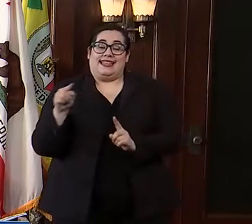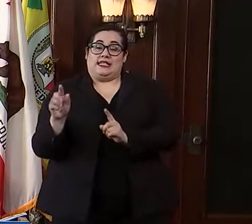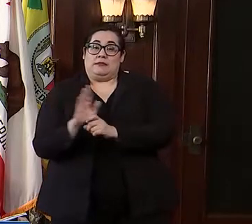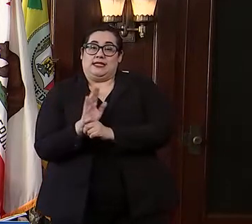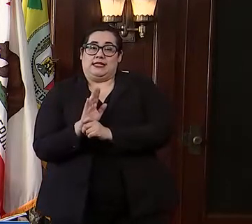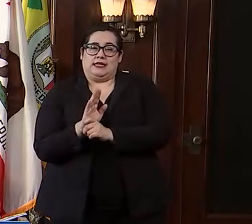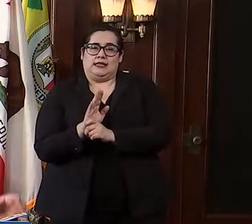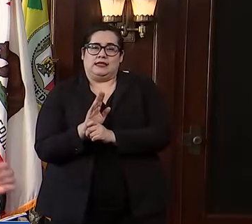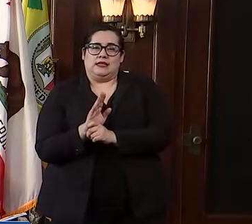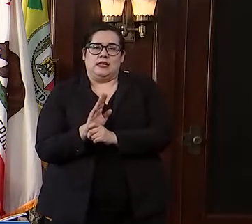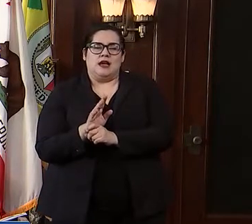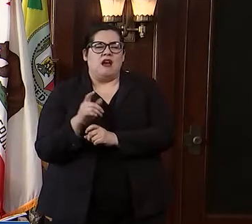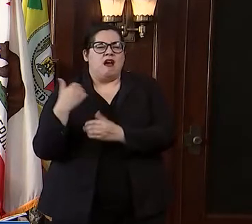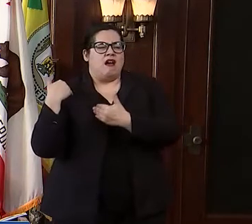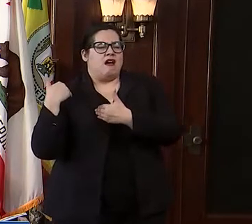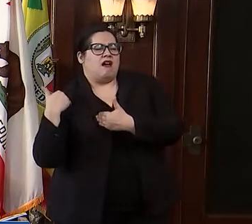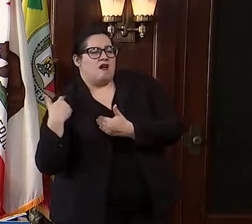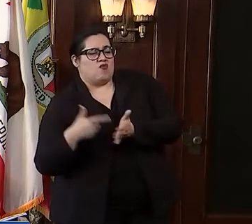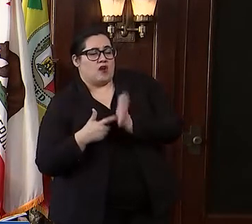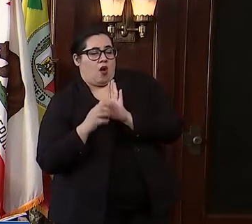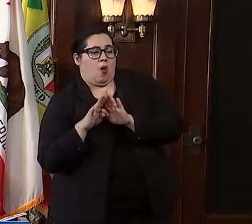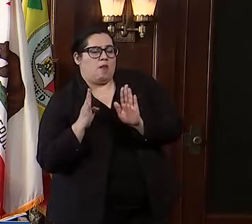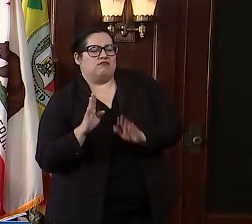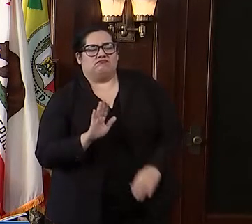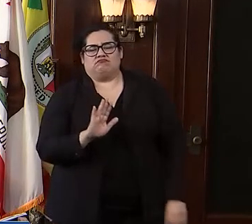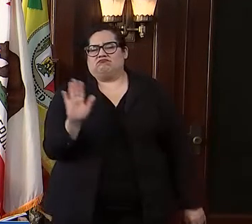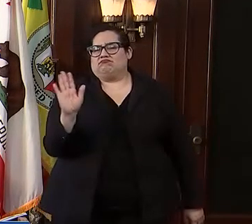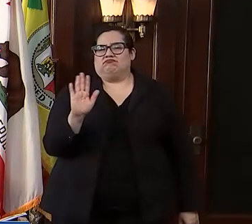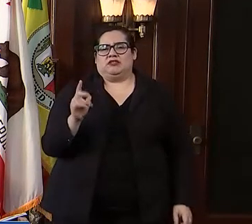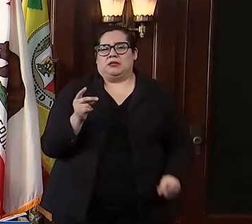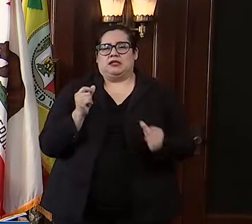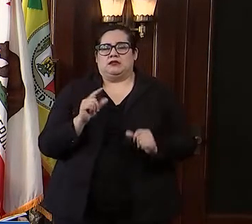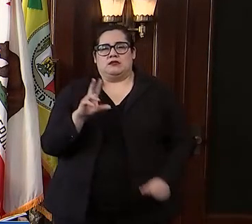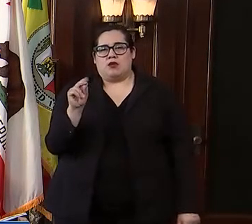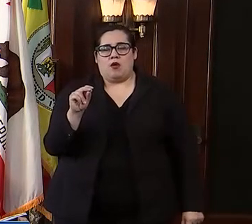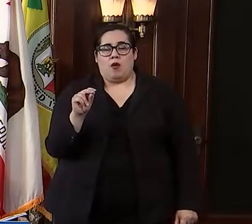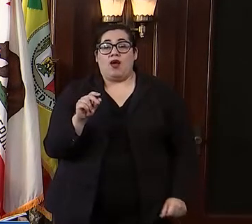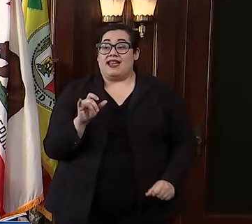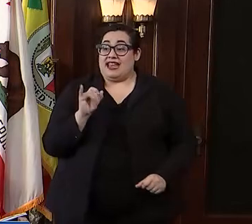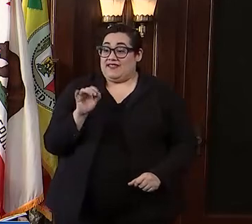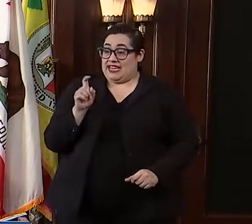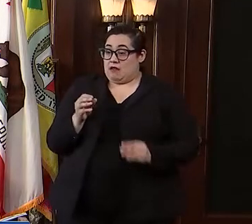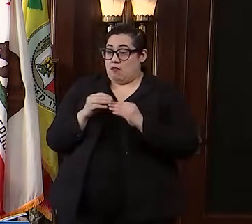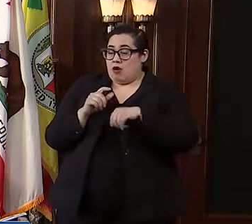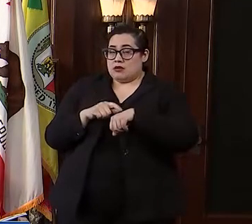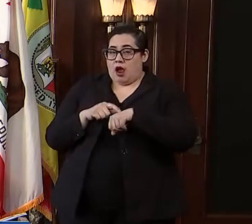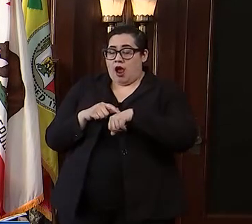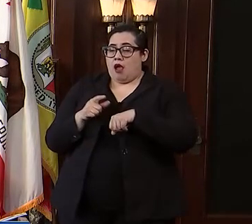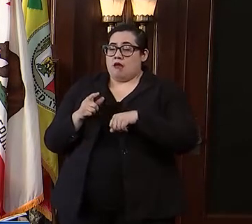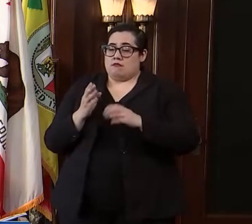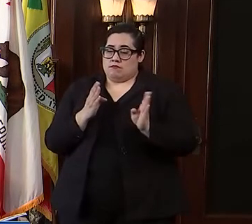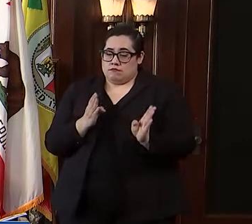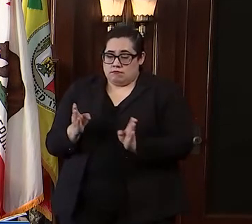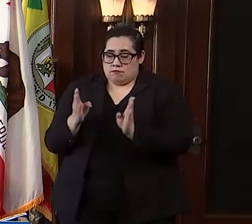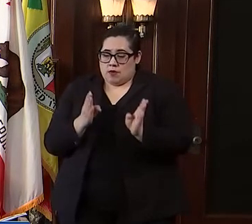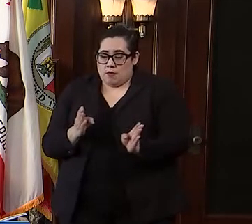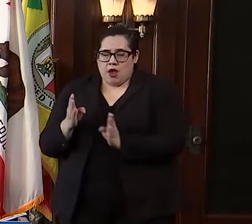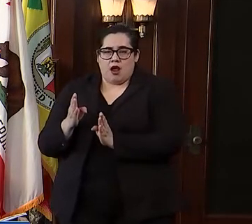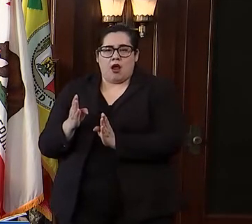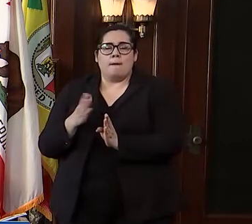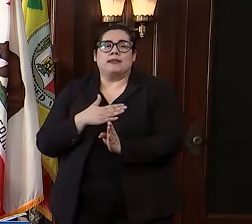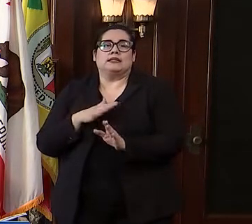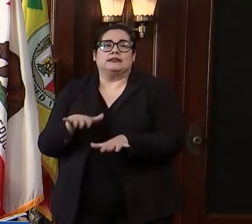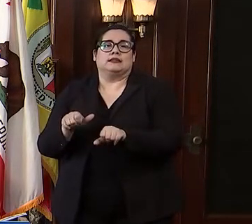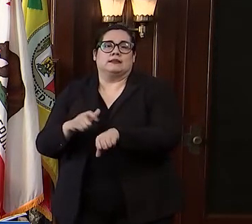negocios no están obligados a abrir inmediatamente. Si necesita más tiempo para prepararse,